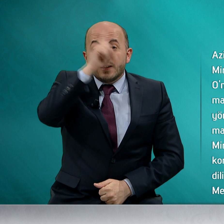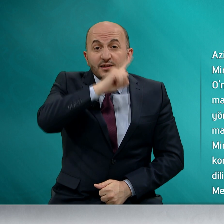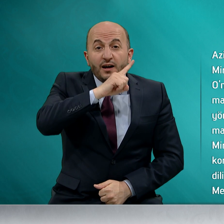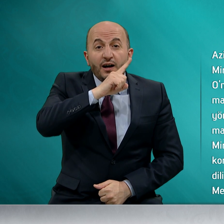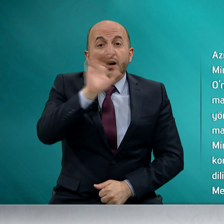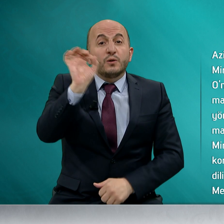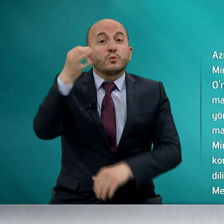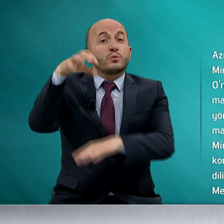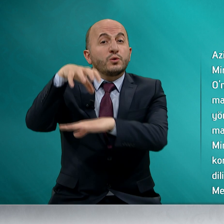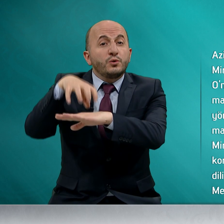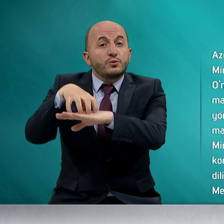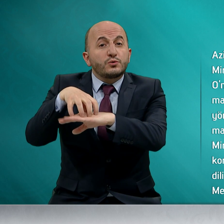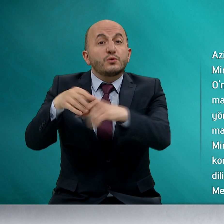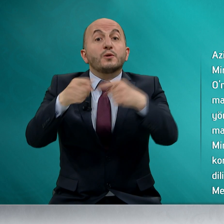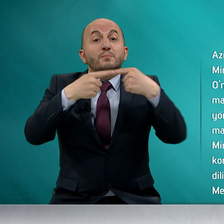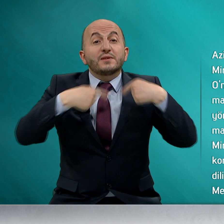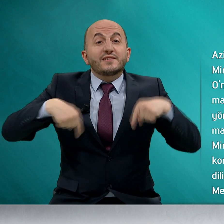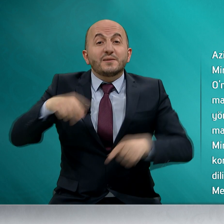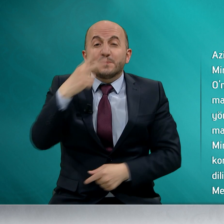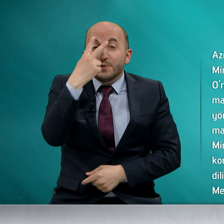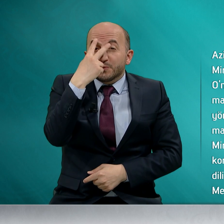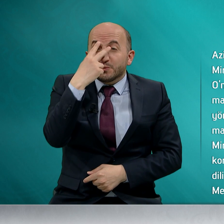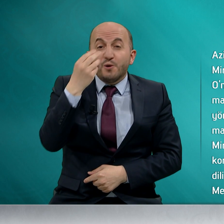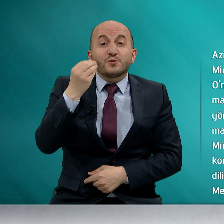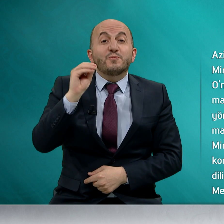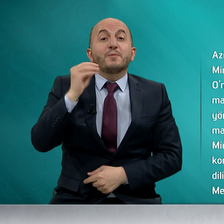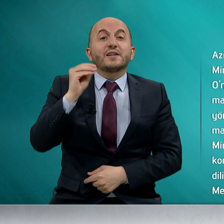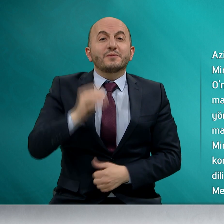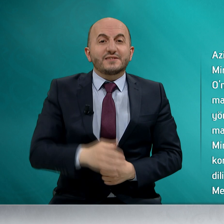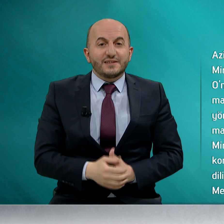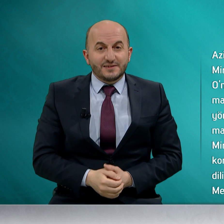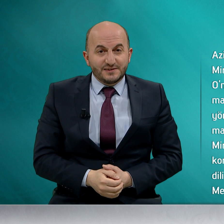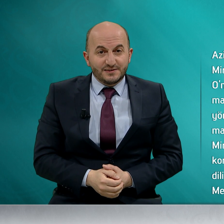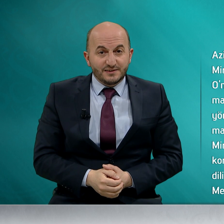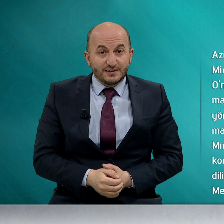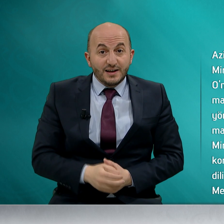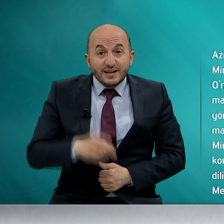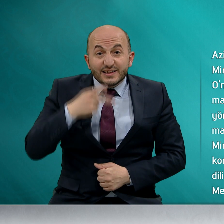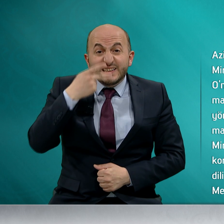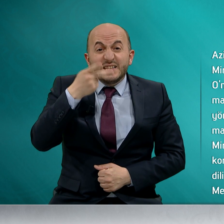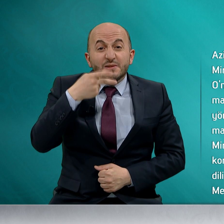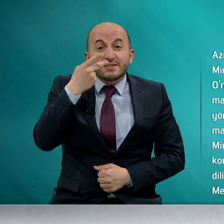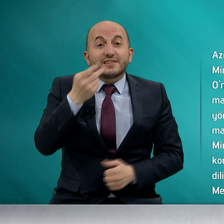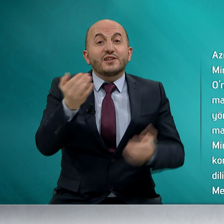Zira Kudüs bizim göz bebeğimizdir. Dilimizdeki